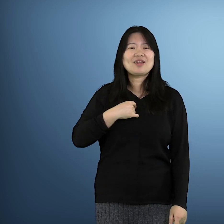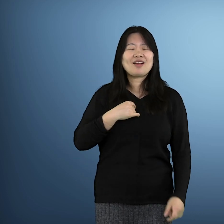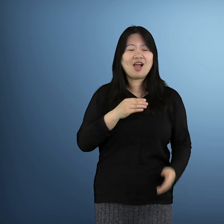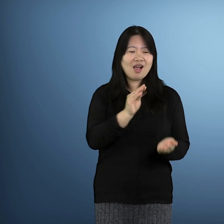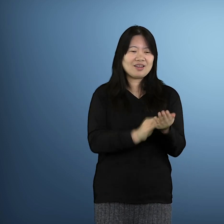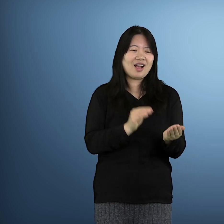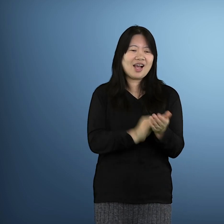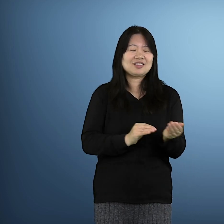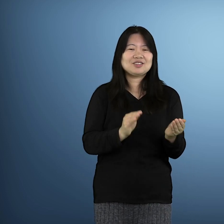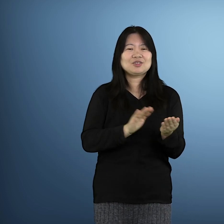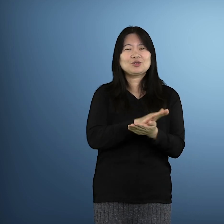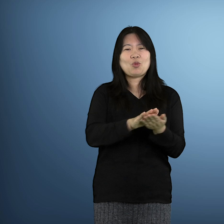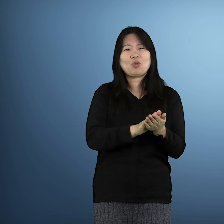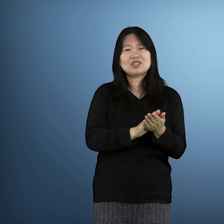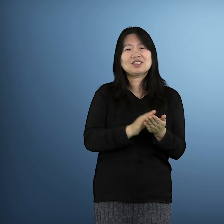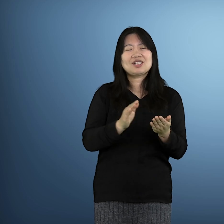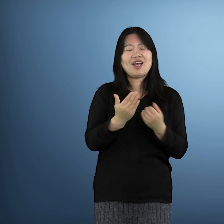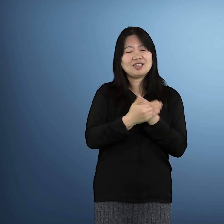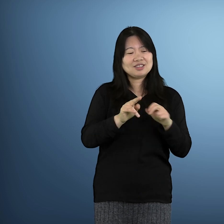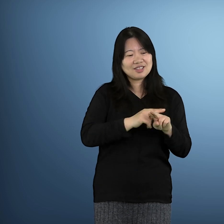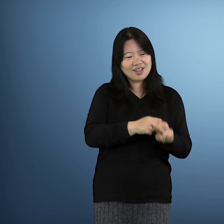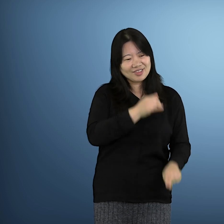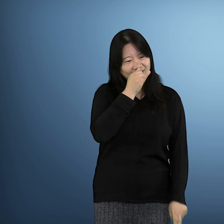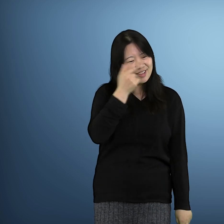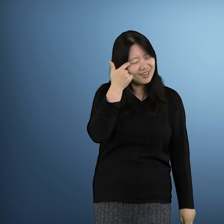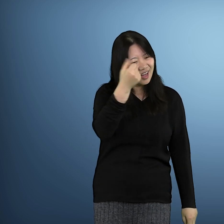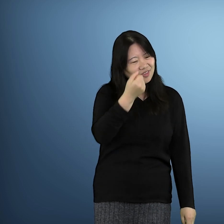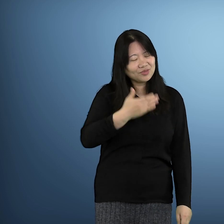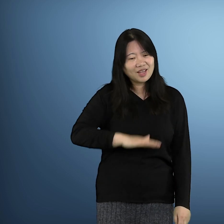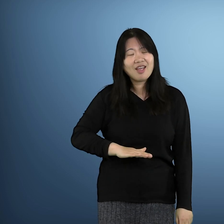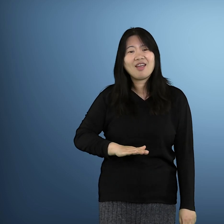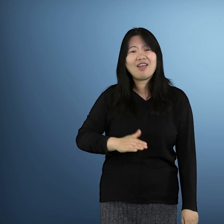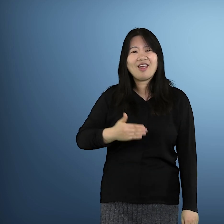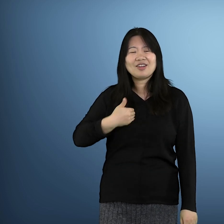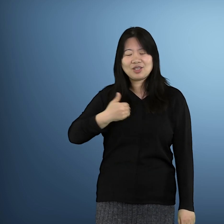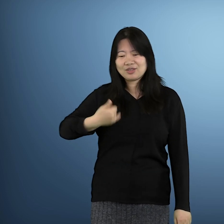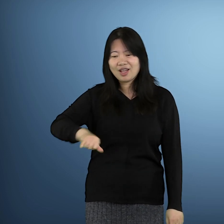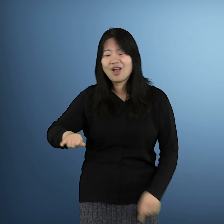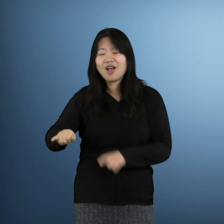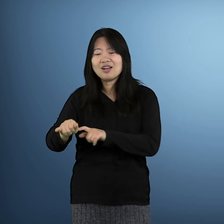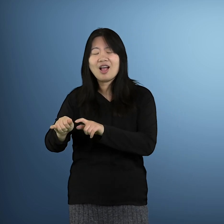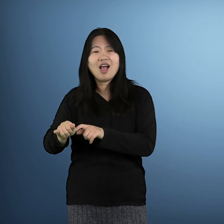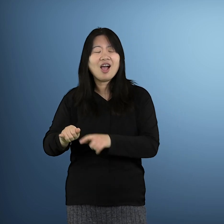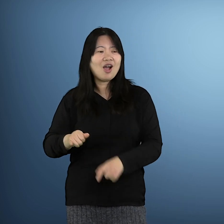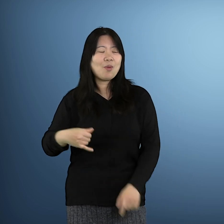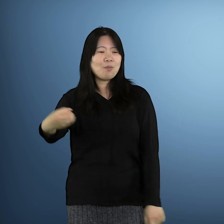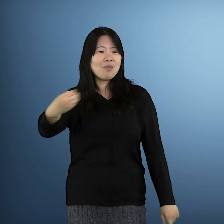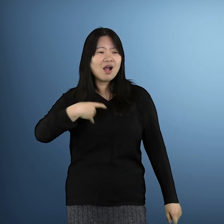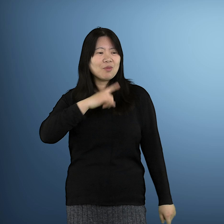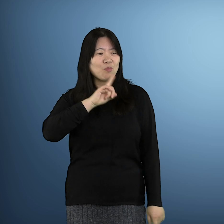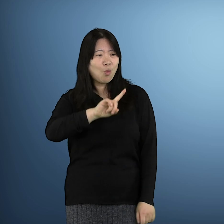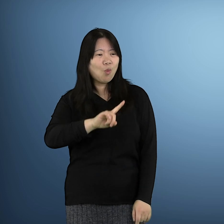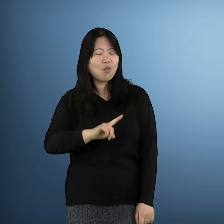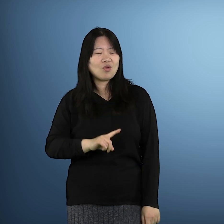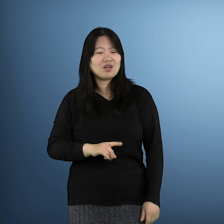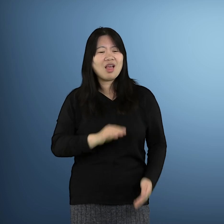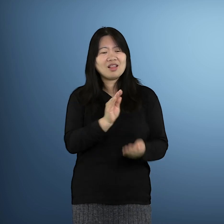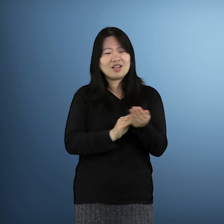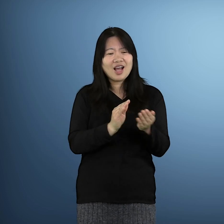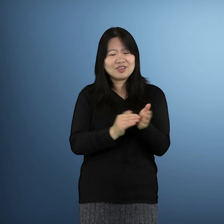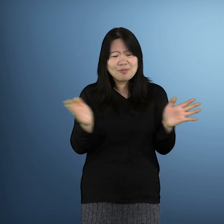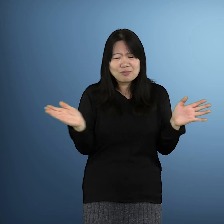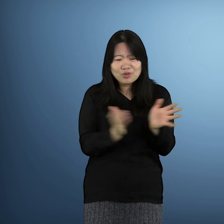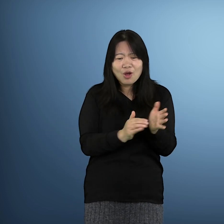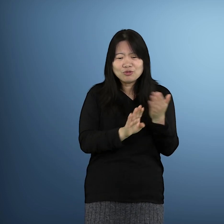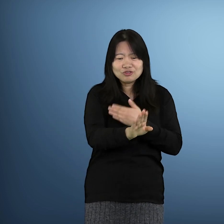그랬더니 털고 일어나면서 이 녀석이 하는 말이 아빠 환대해 드렸다. 약을